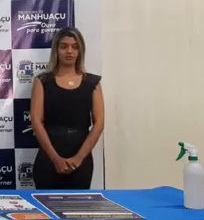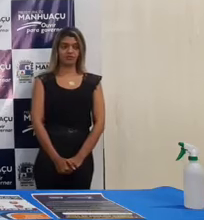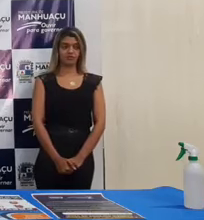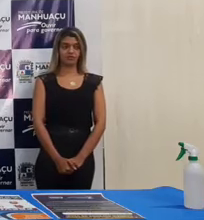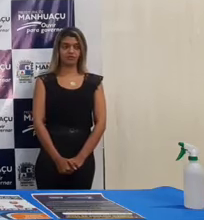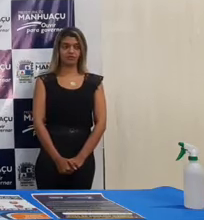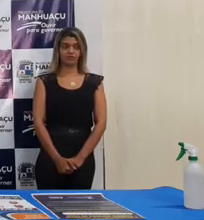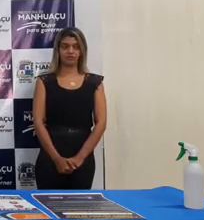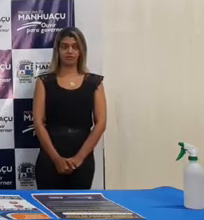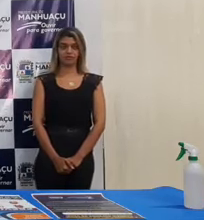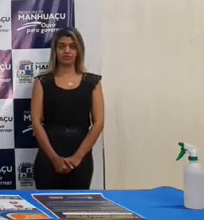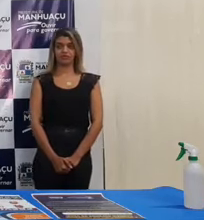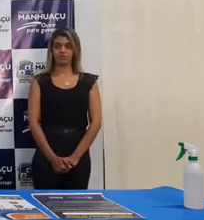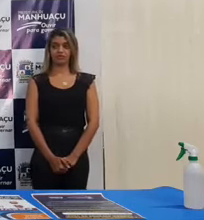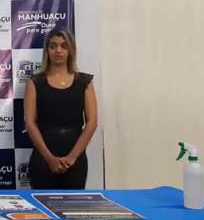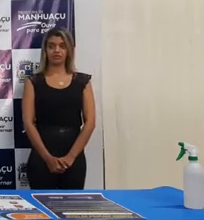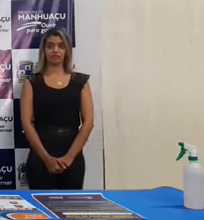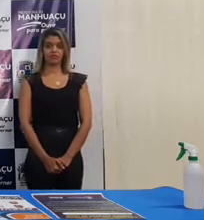Um forte abraço.